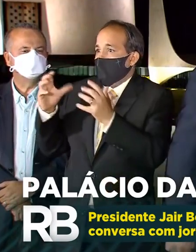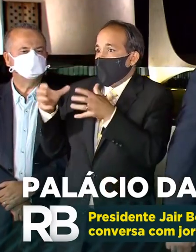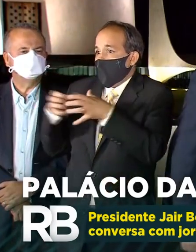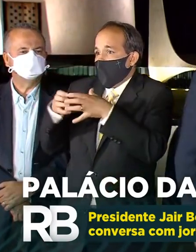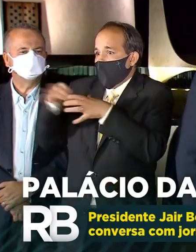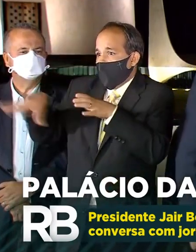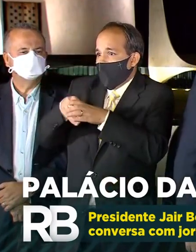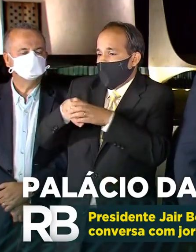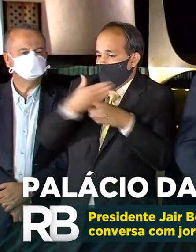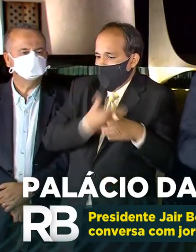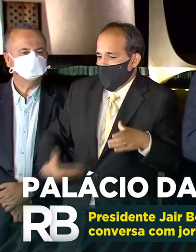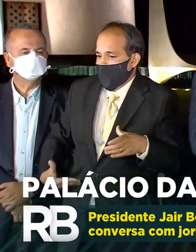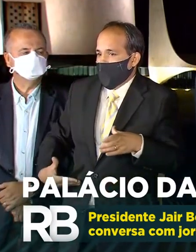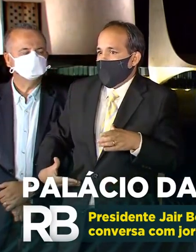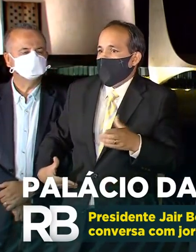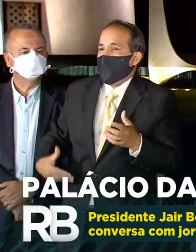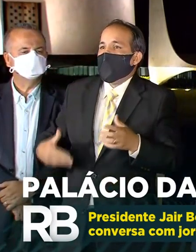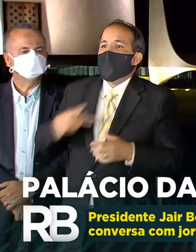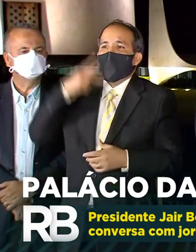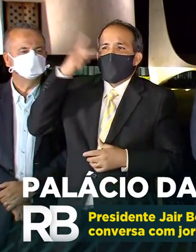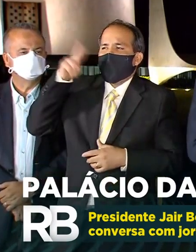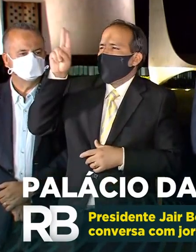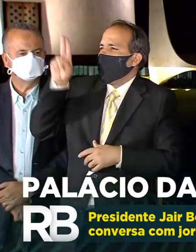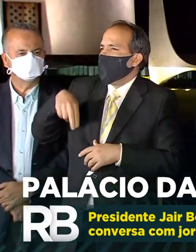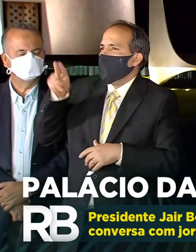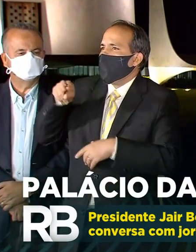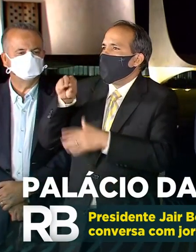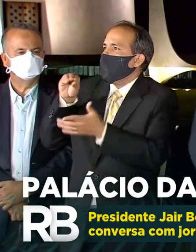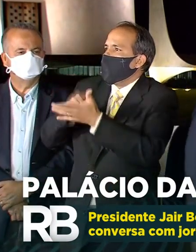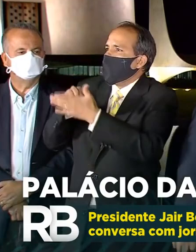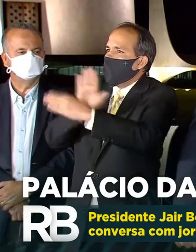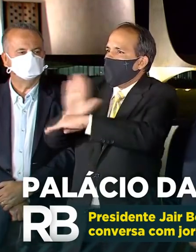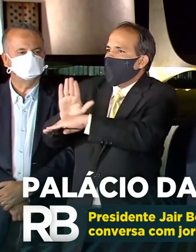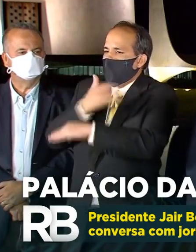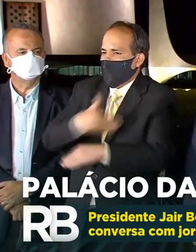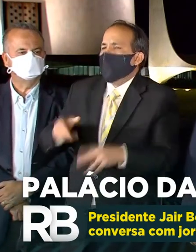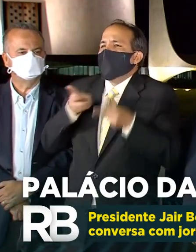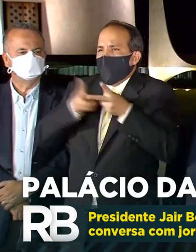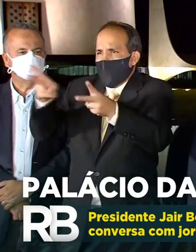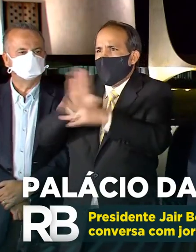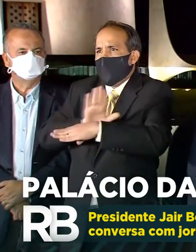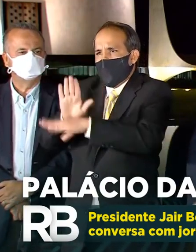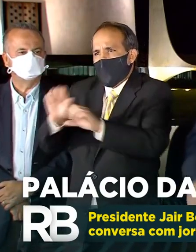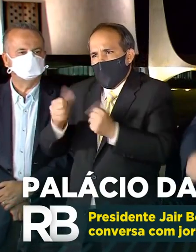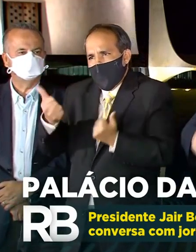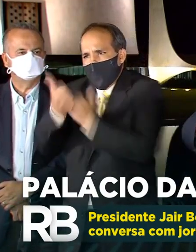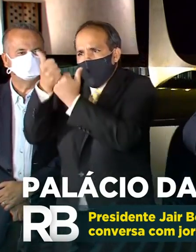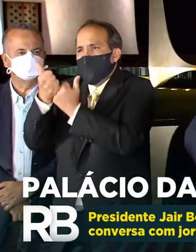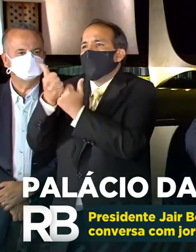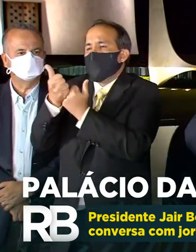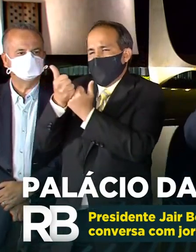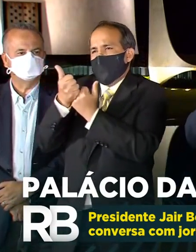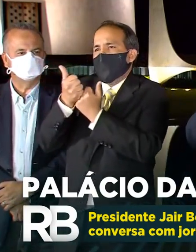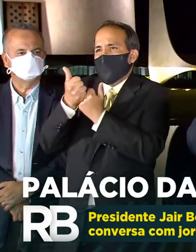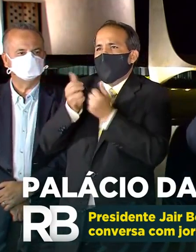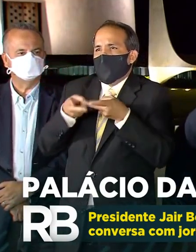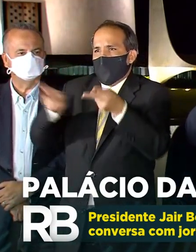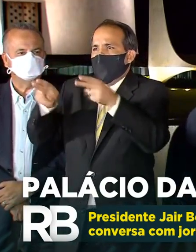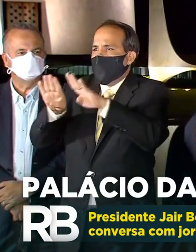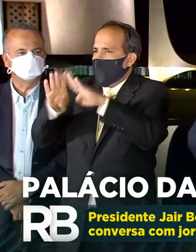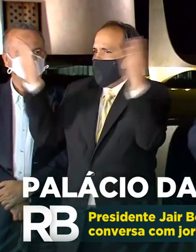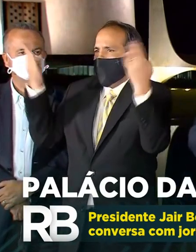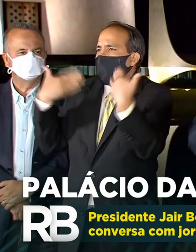Excelência, que o Parlamento nunca faltou ao governo e não faltará. Estaremos de portas abertas para debater e construir